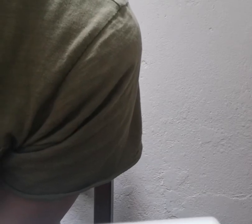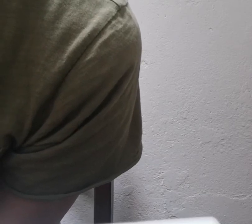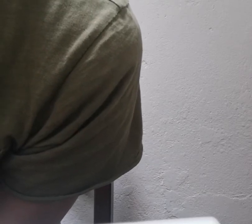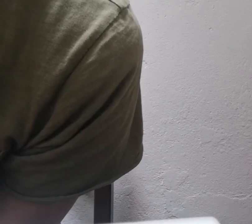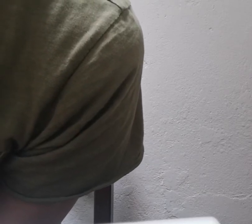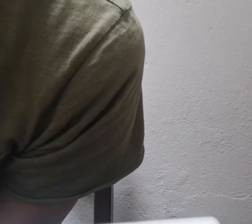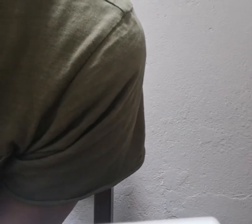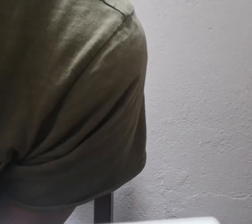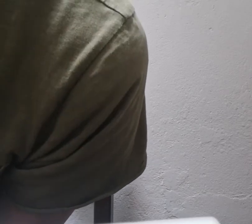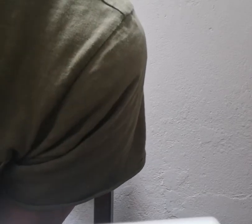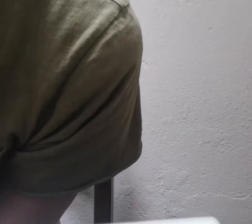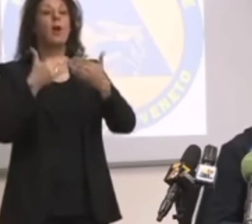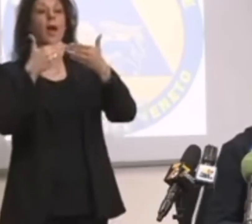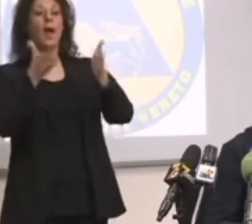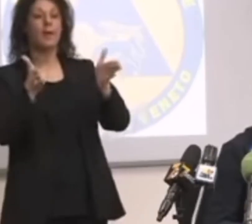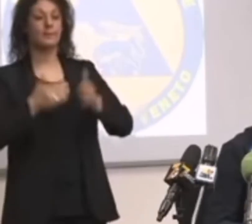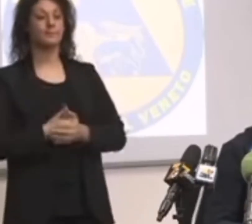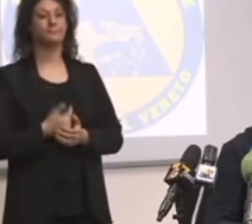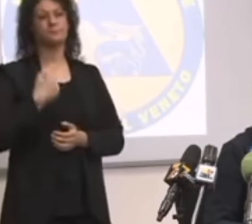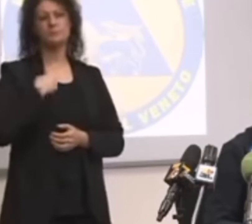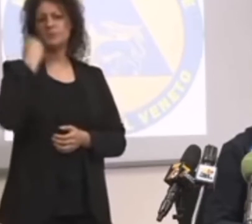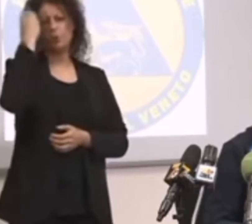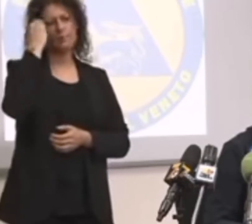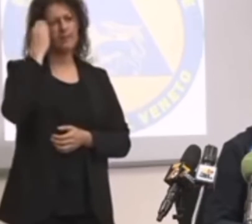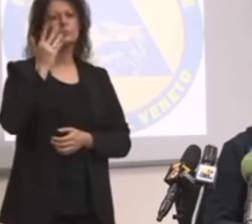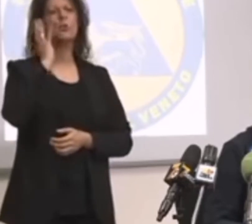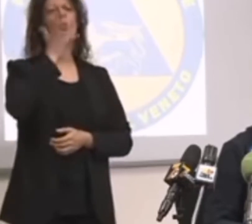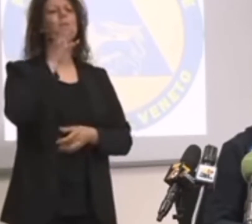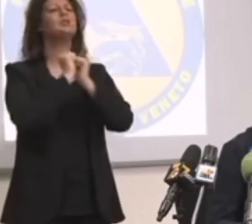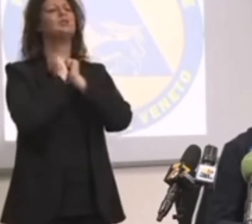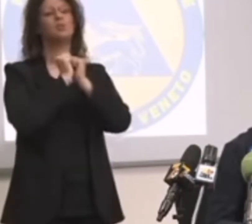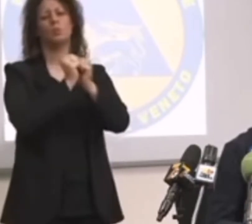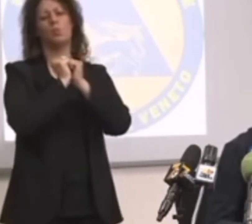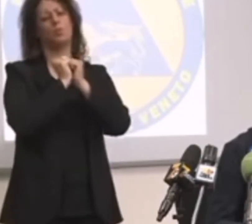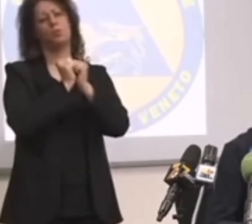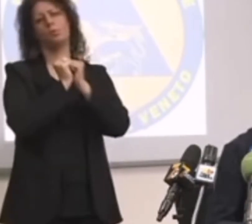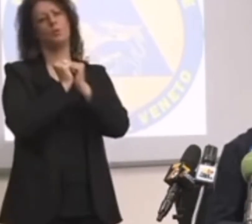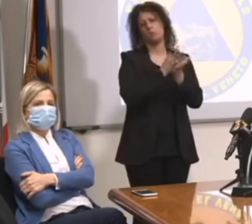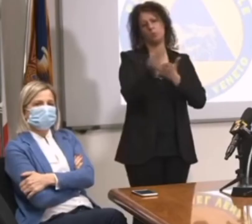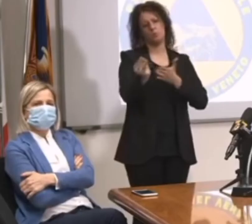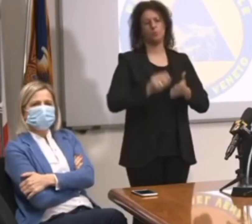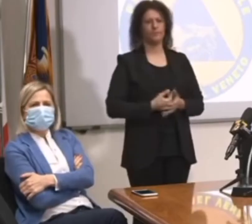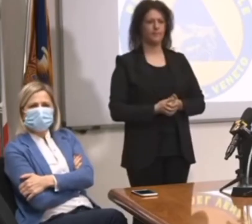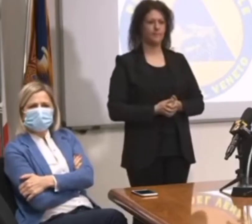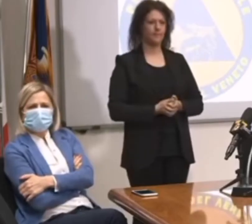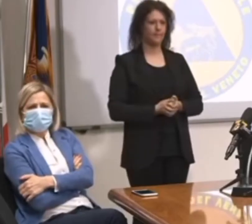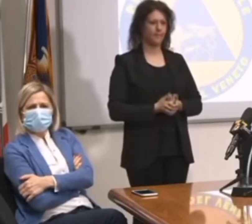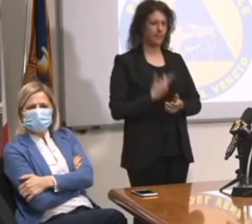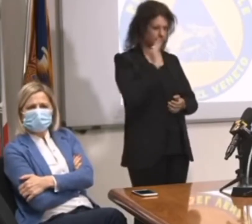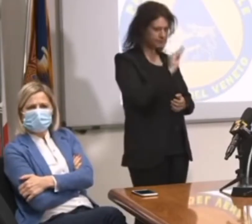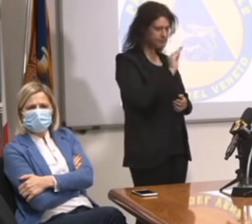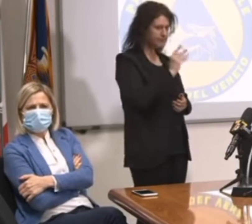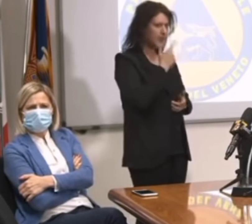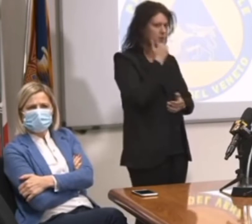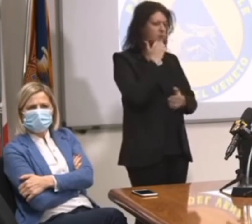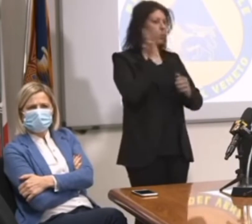qui non si è in grado di dare una risposta. Quello che per il 15 giugno si sia risolta tutta questa partita di ordinanze e aperture. Presidente, dal 15